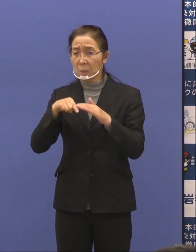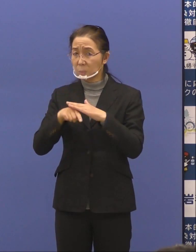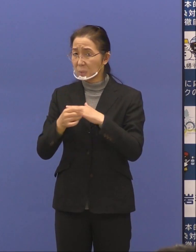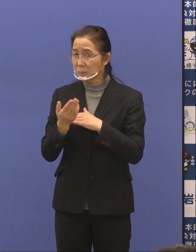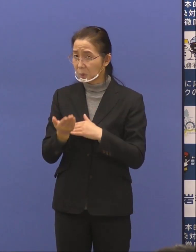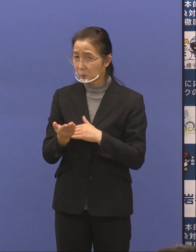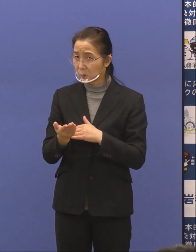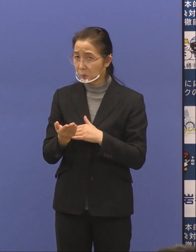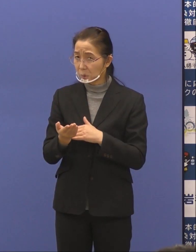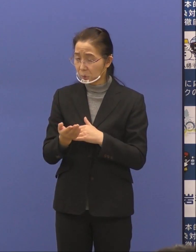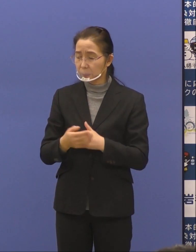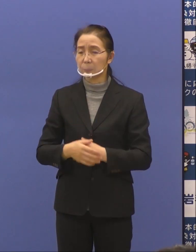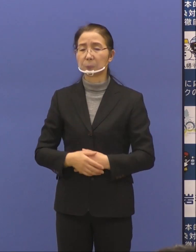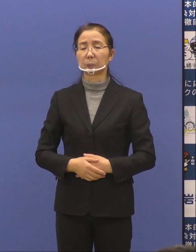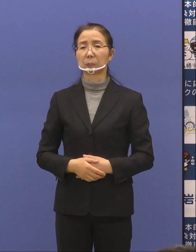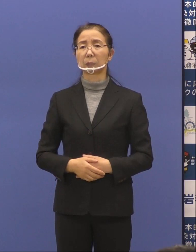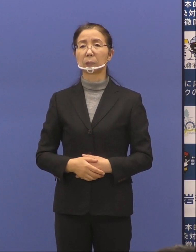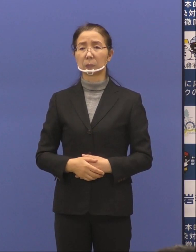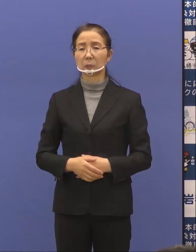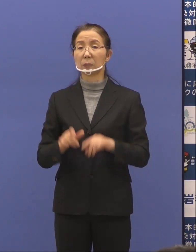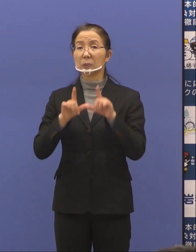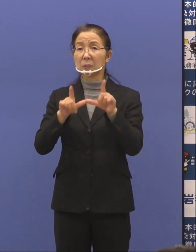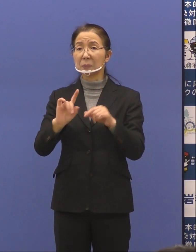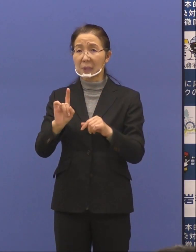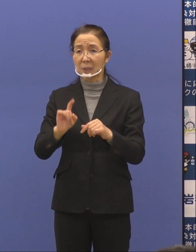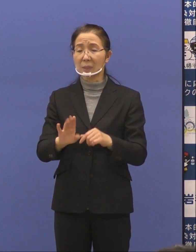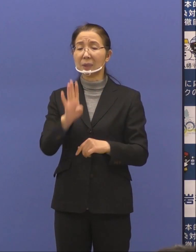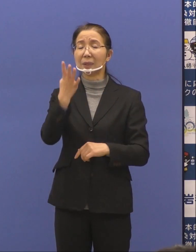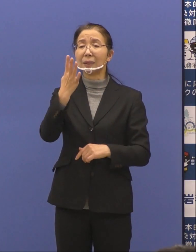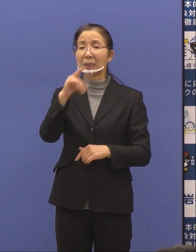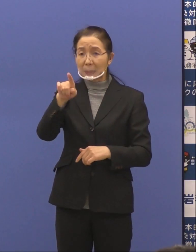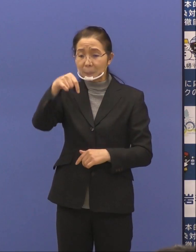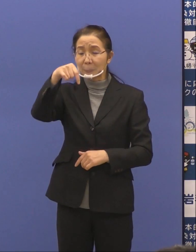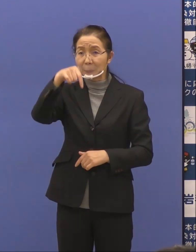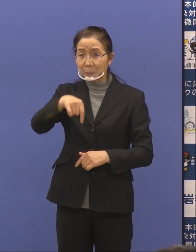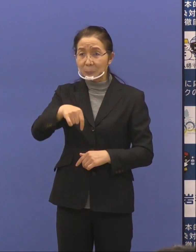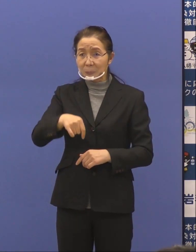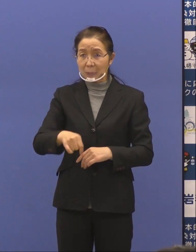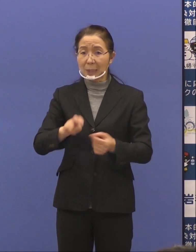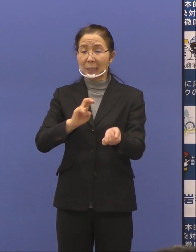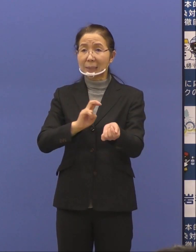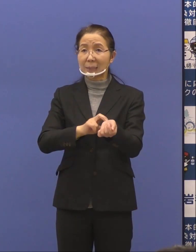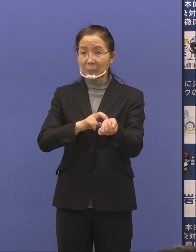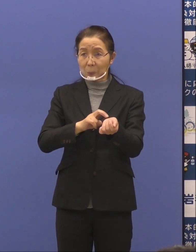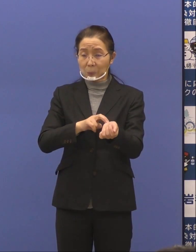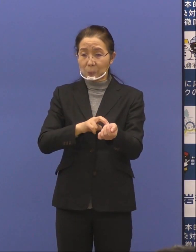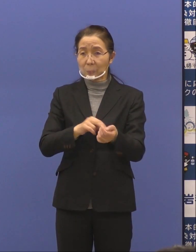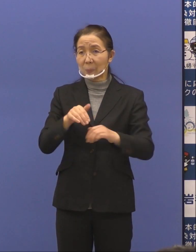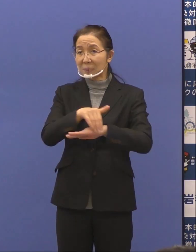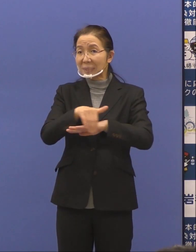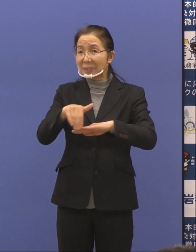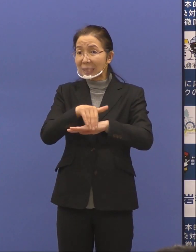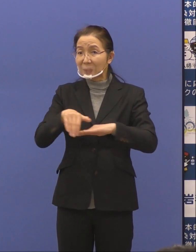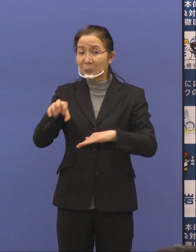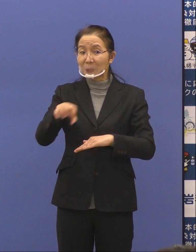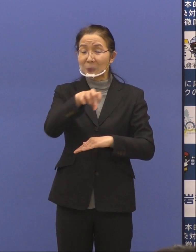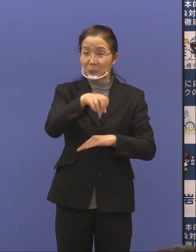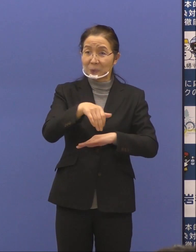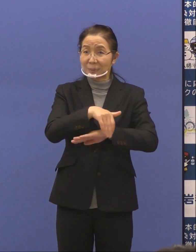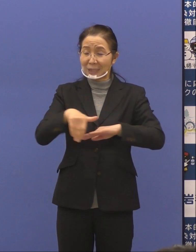ますか。 県はこのもうすでに医療計画の策で、始め、